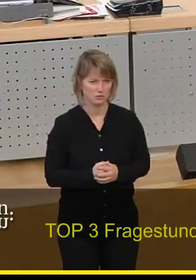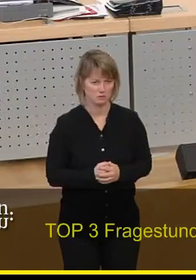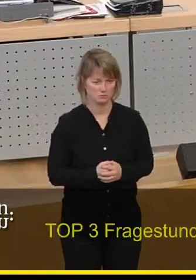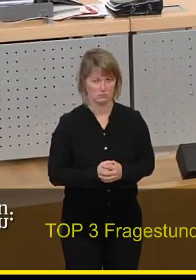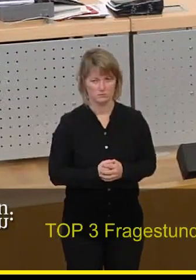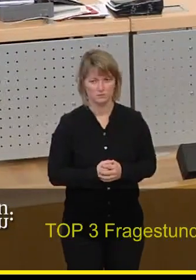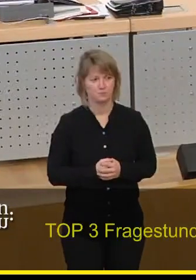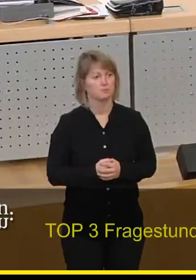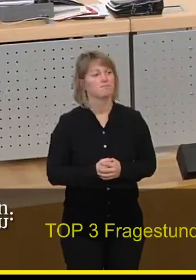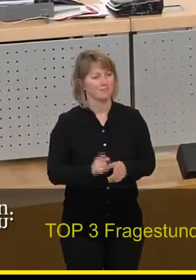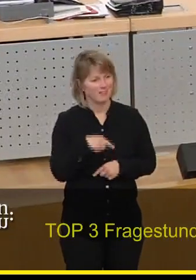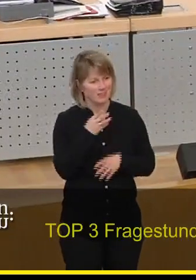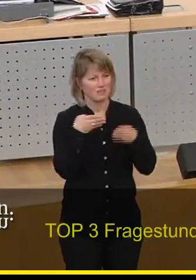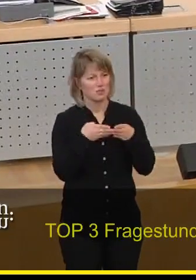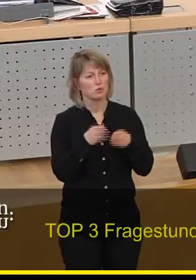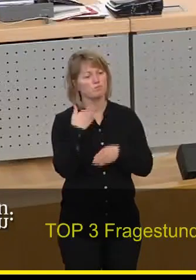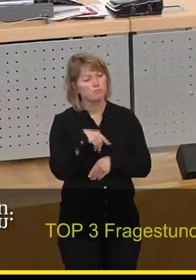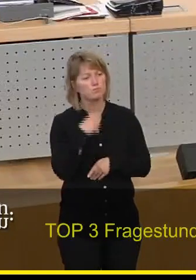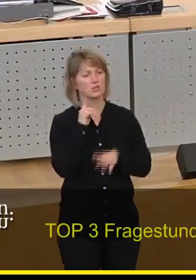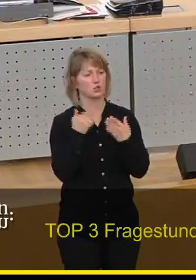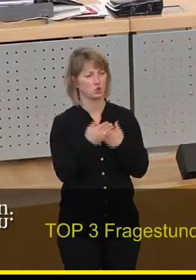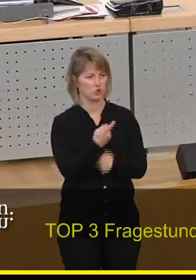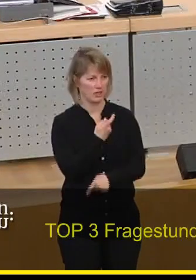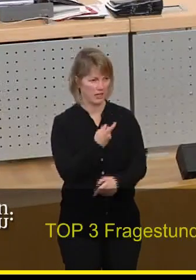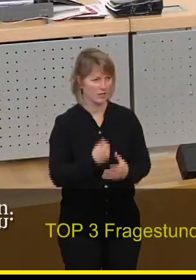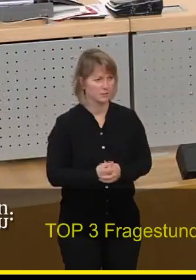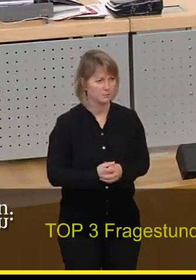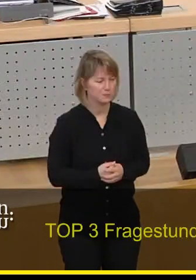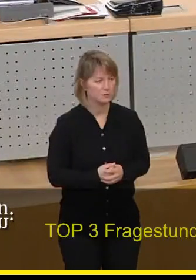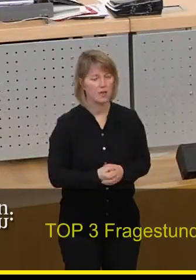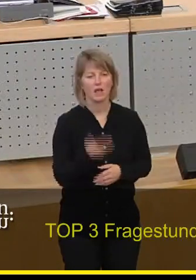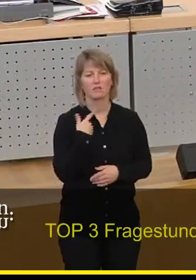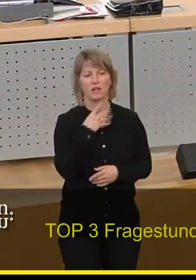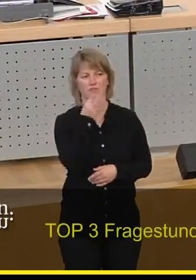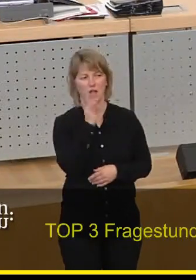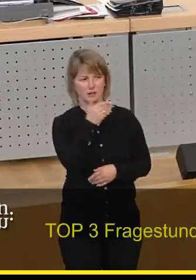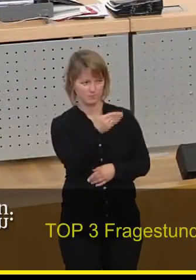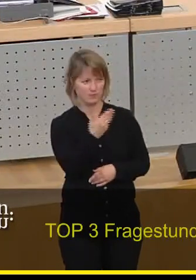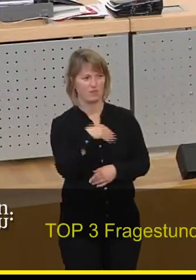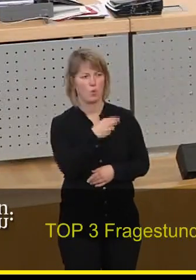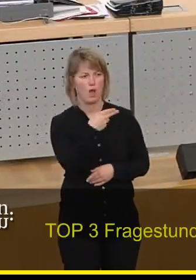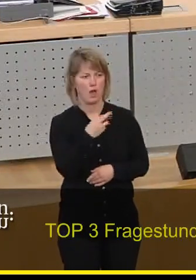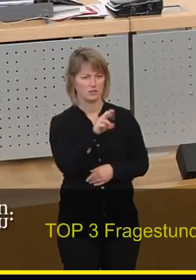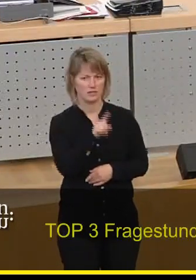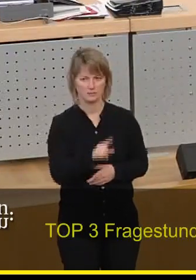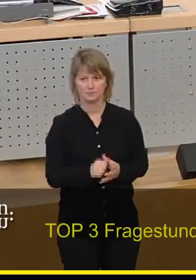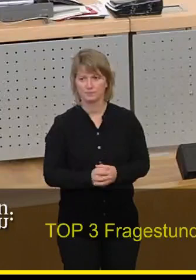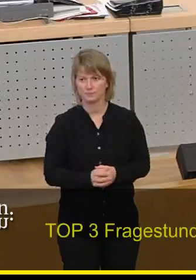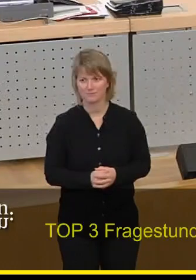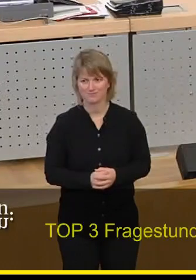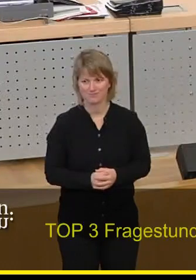Als nächste Fraktion ist Bündnis 90 Die Grünen. Als Fragende an der Reihe und das ist Frau Harzendorf. Bitte schön.